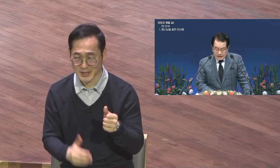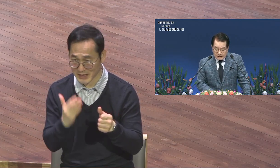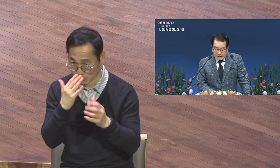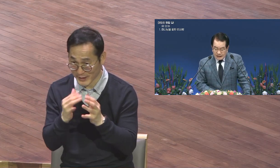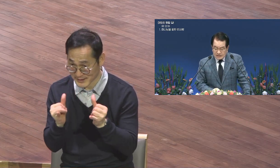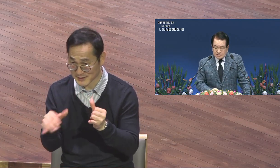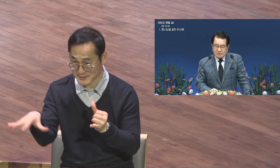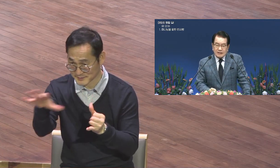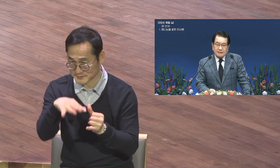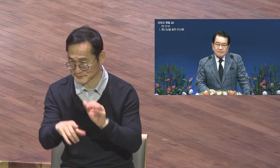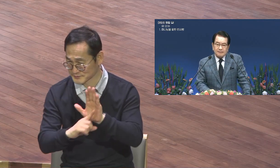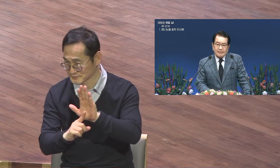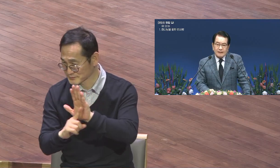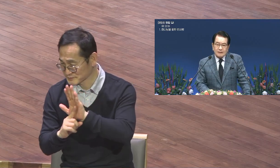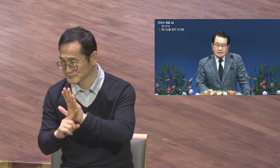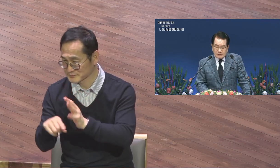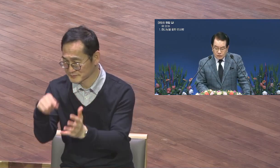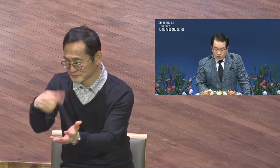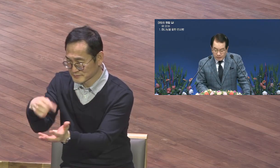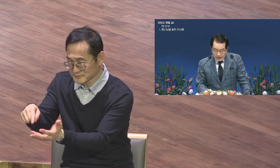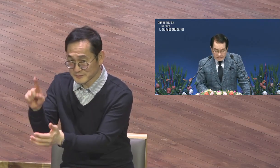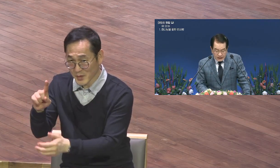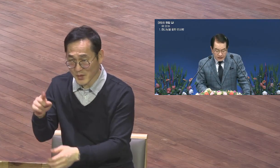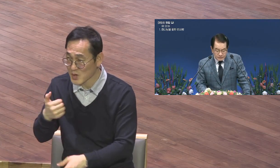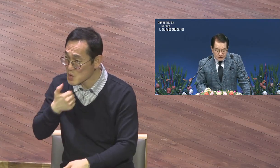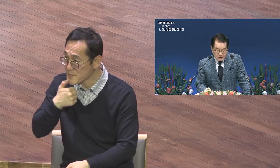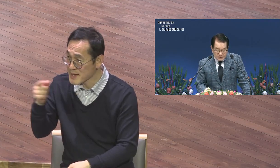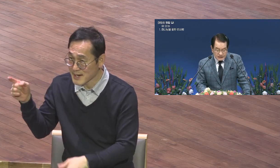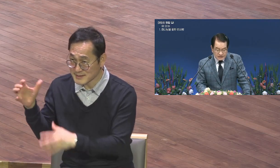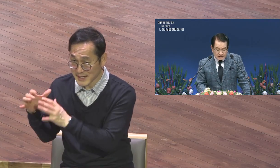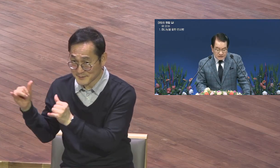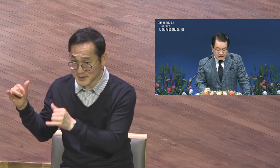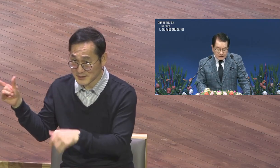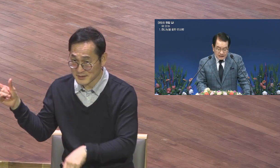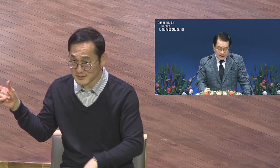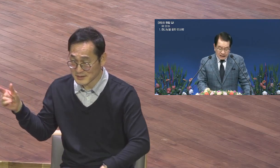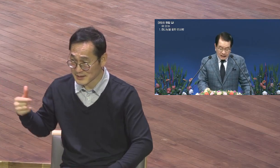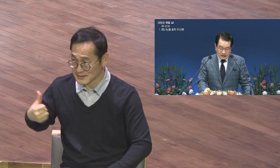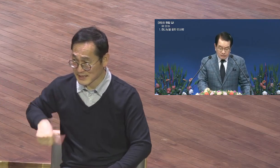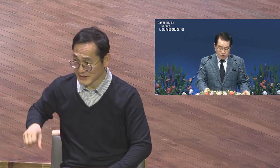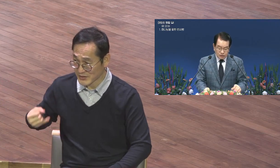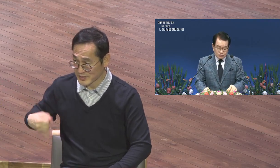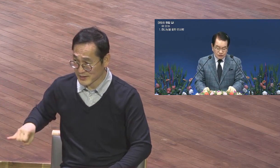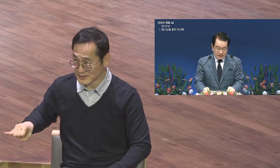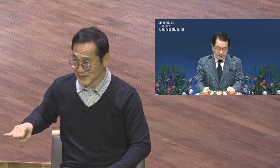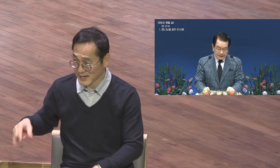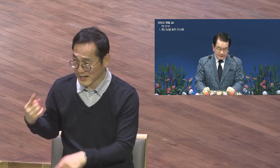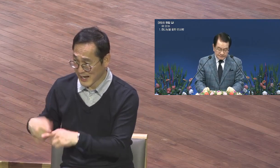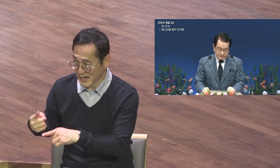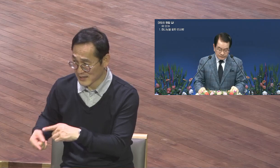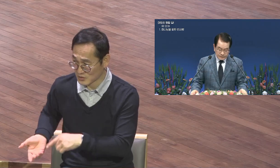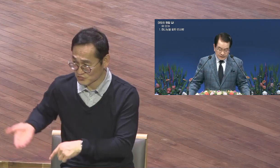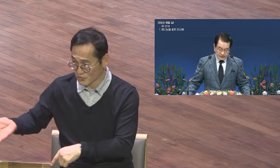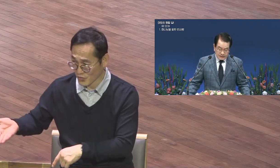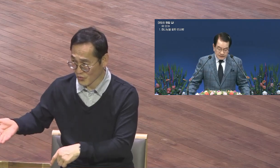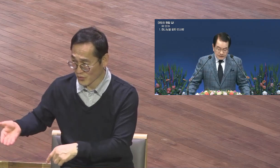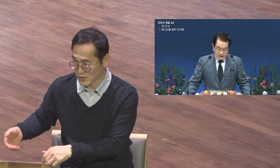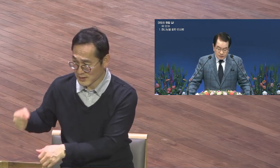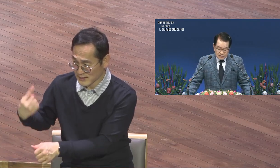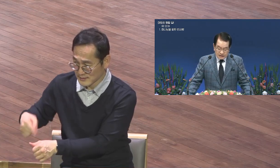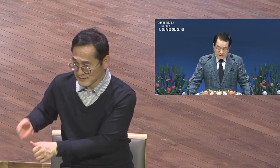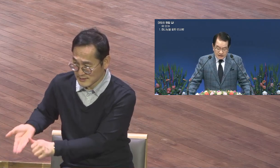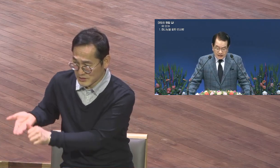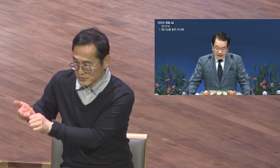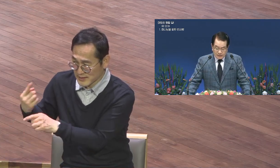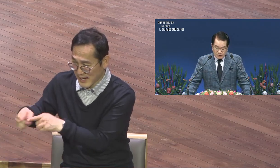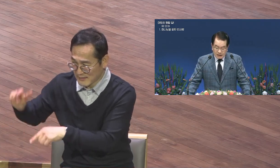유대인들에게 이렇게 가르쳤습니다. 로마 사람들이 자식들에게 칼을 물려줄 때에